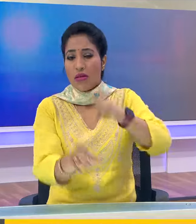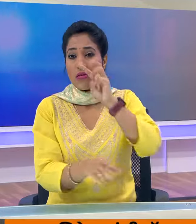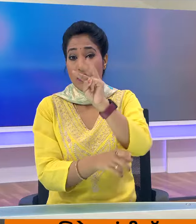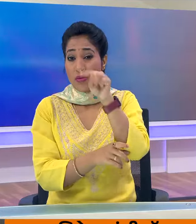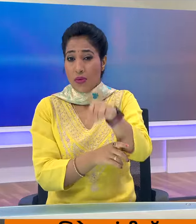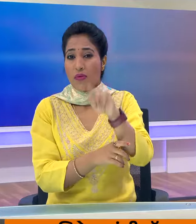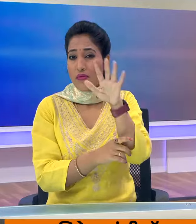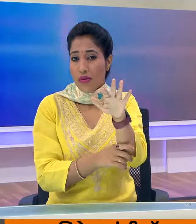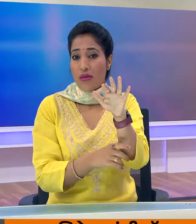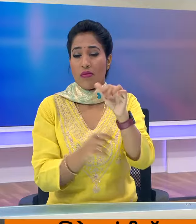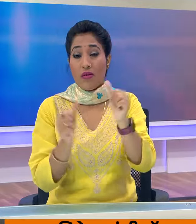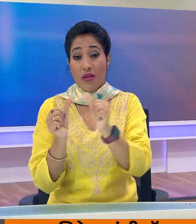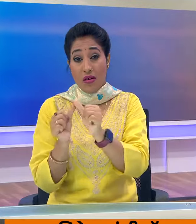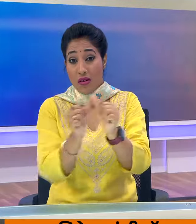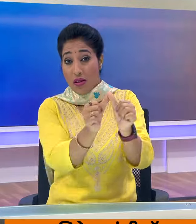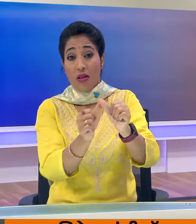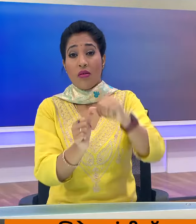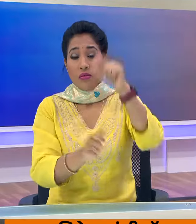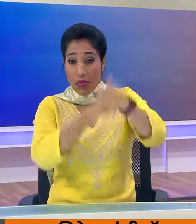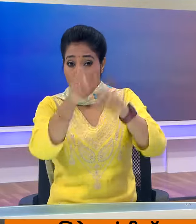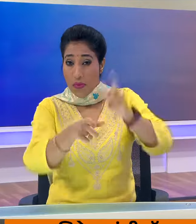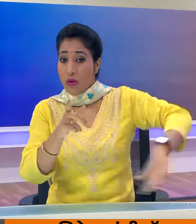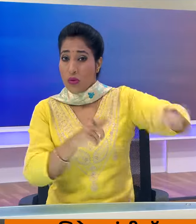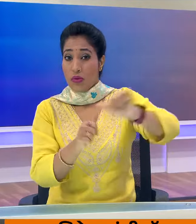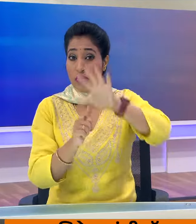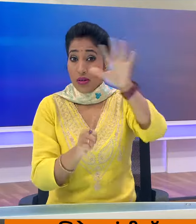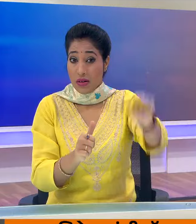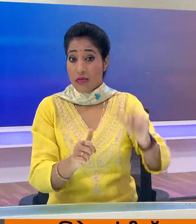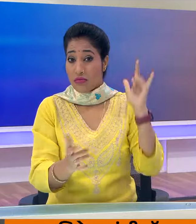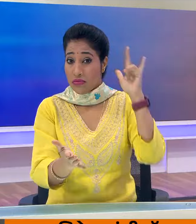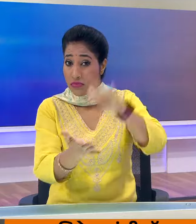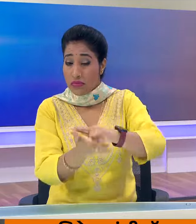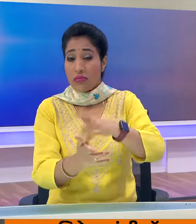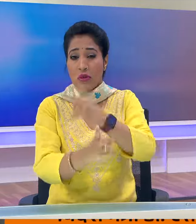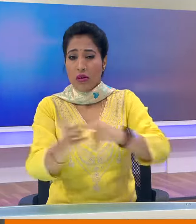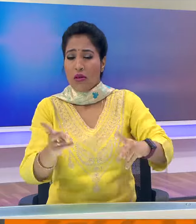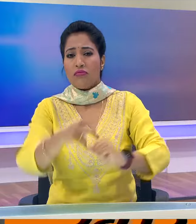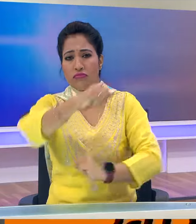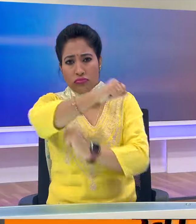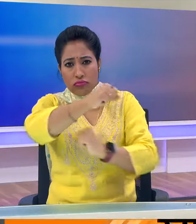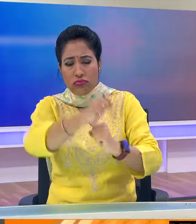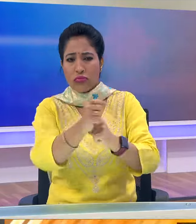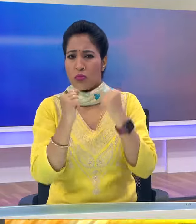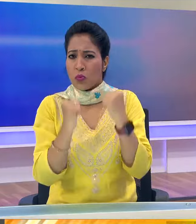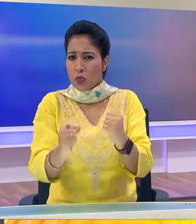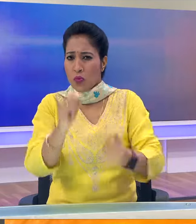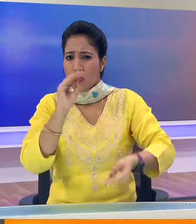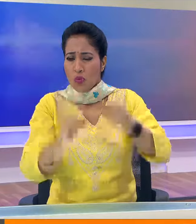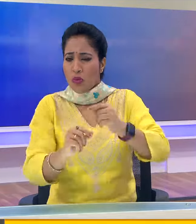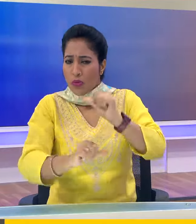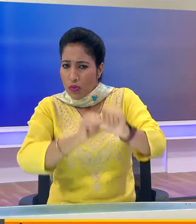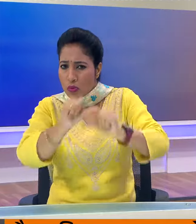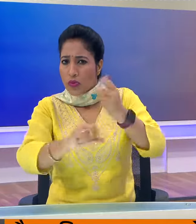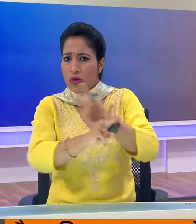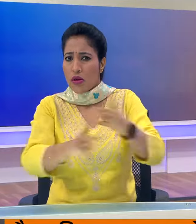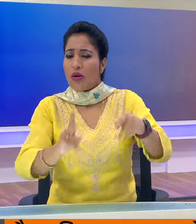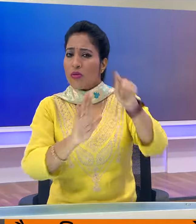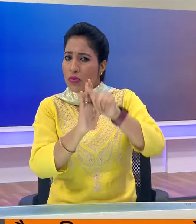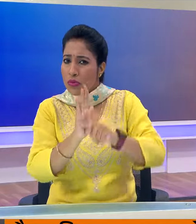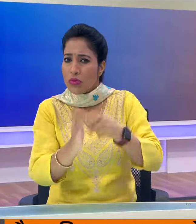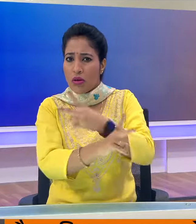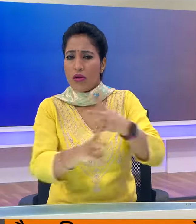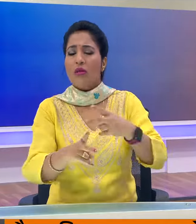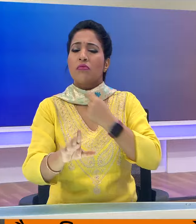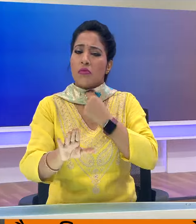यात्रियों को समायोजित करने के लिए एशिया प्रशांत विमानन क्षेत्र के बुनियादी ढांचे में रणनीतिक निवेश का आह्वान किया